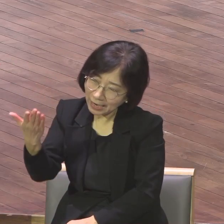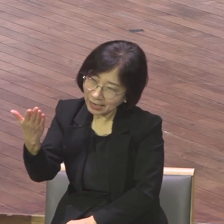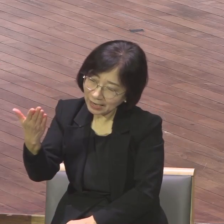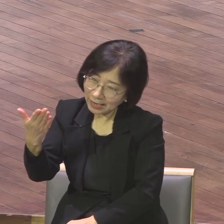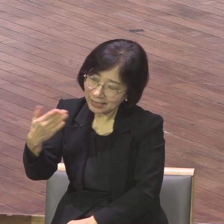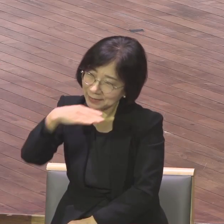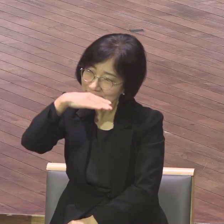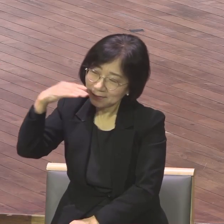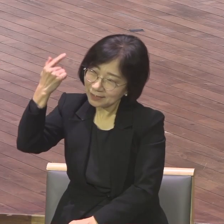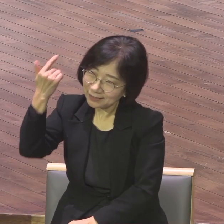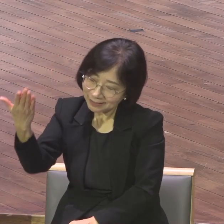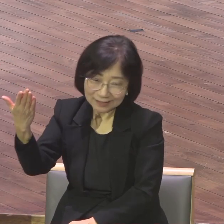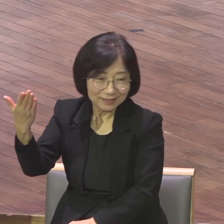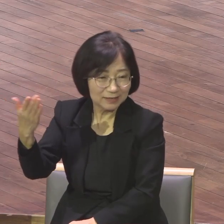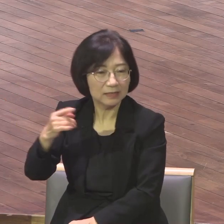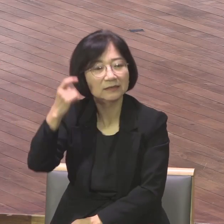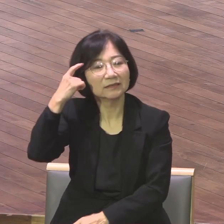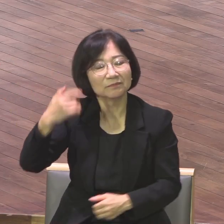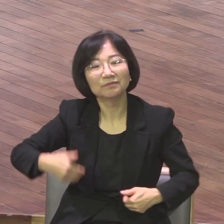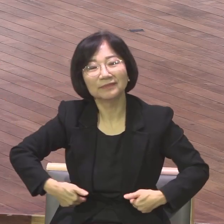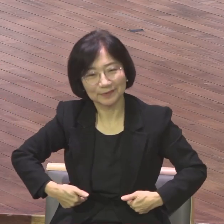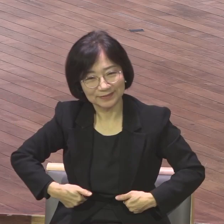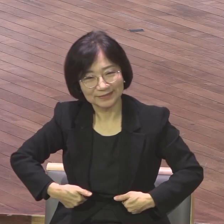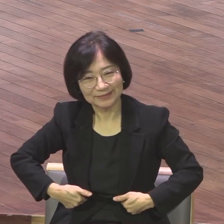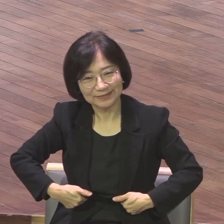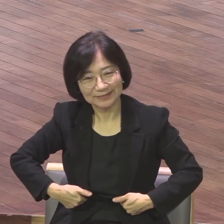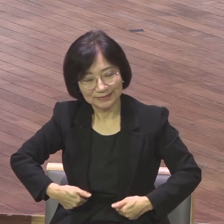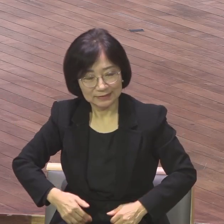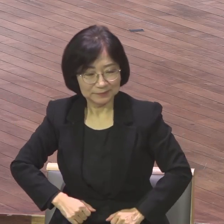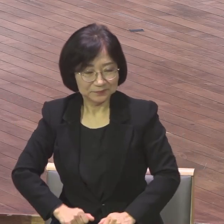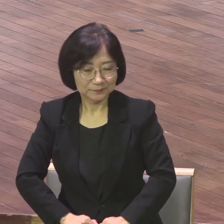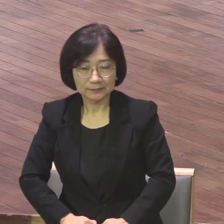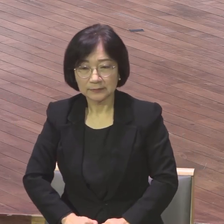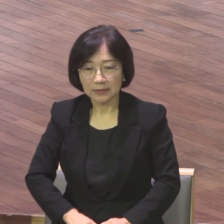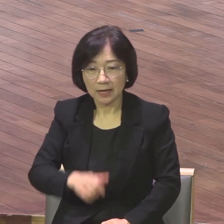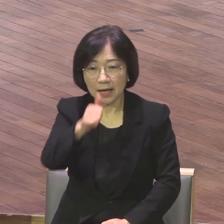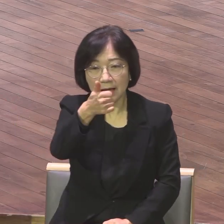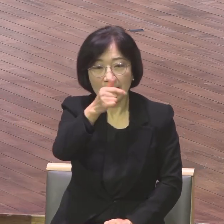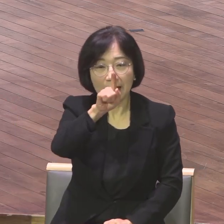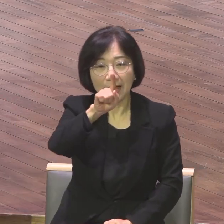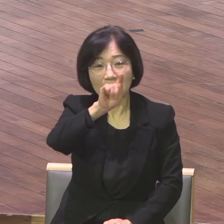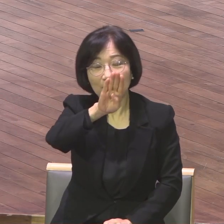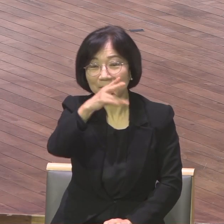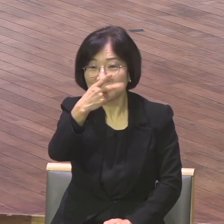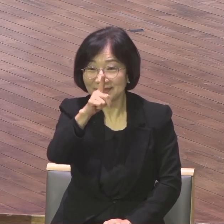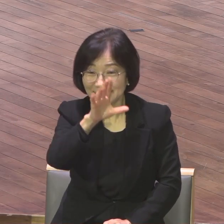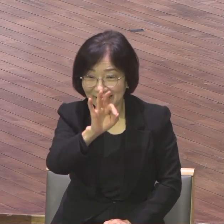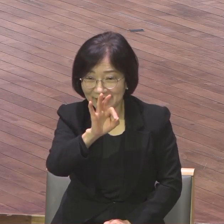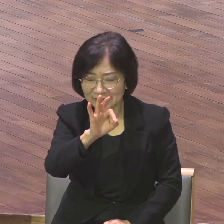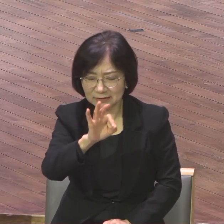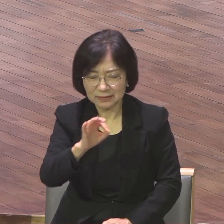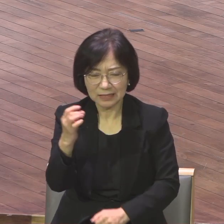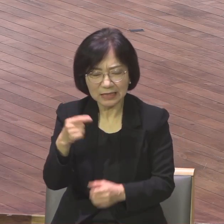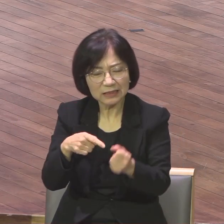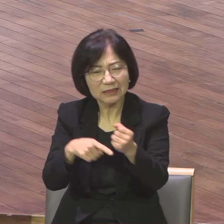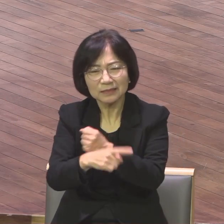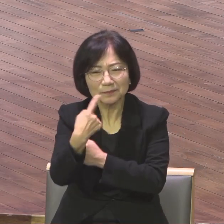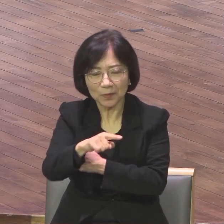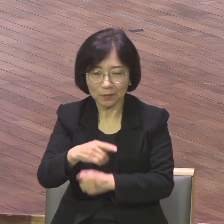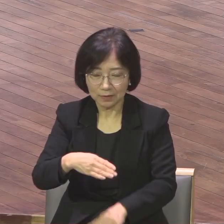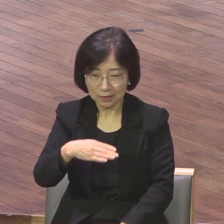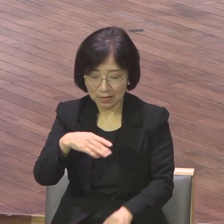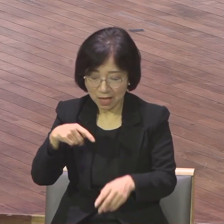합당하게 행한다는 것은 이 원어적으로 보면 바른 발걸음을 걷는다 그런 뜻이죠. 바른 발걸음을